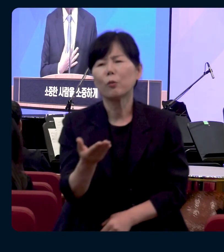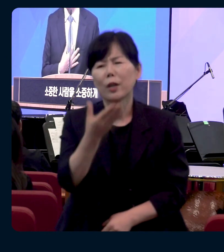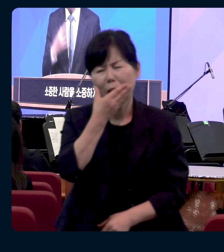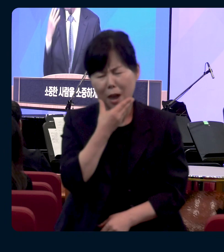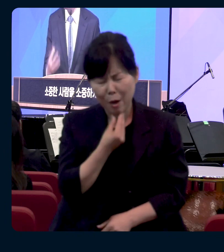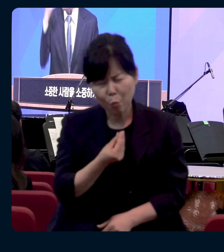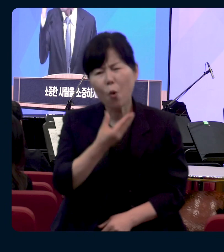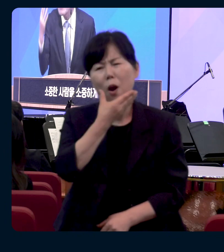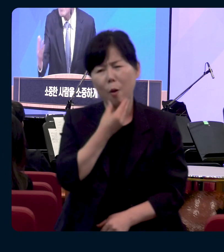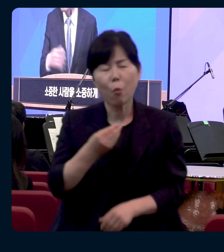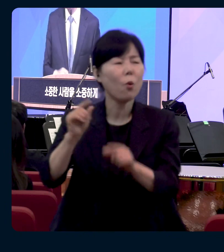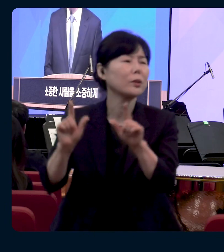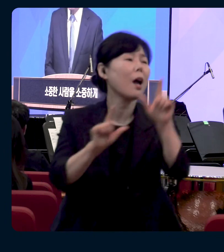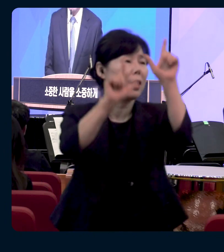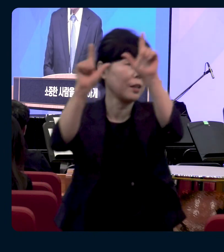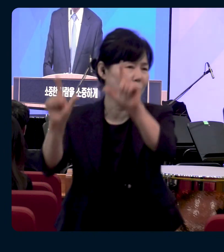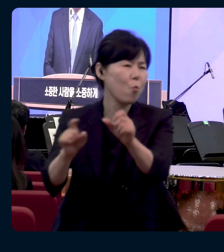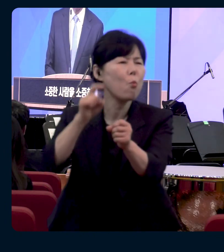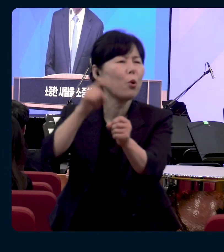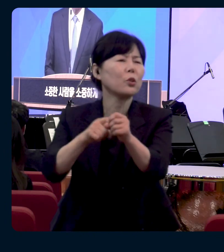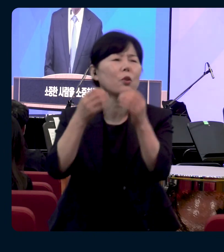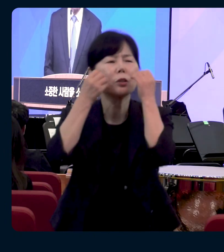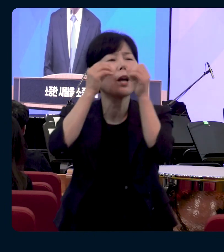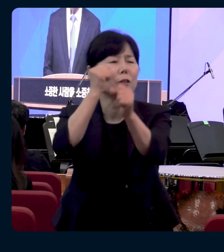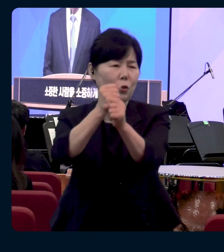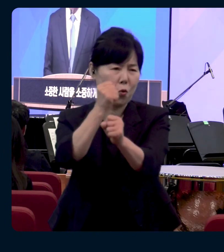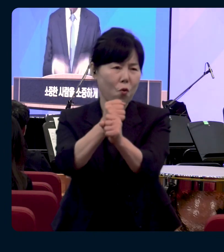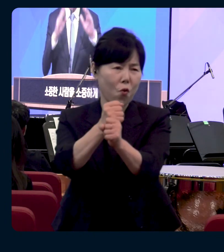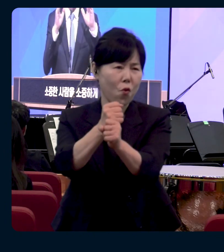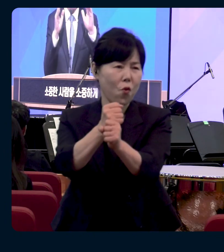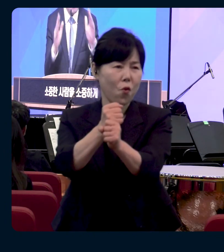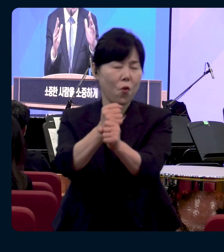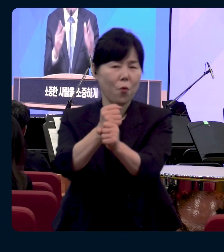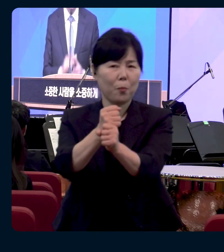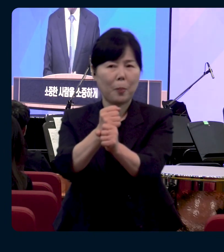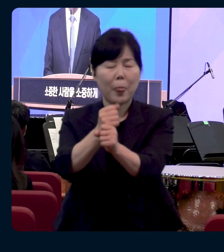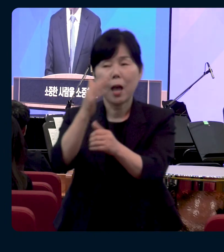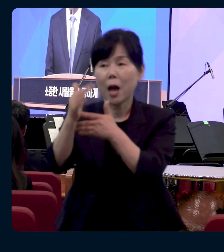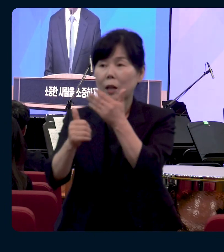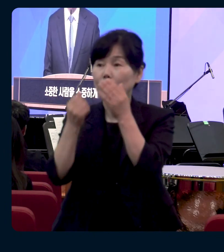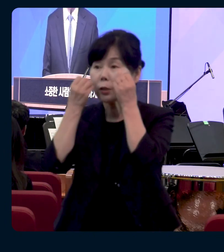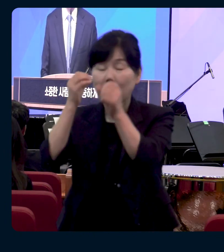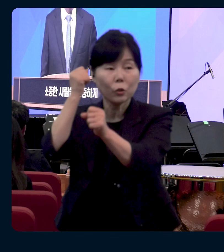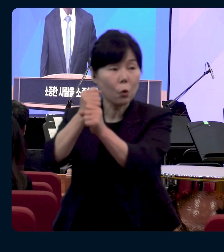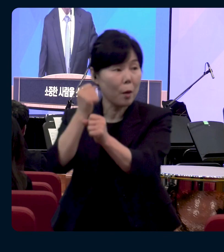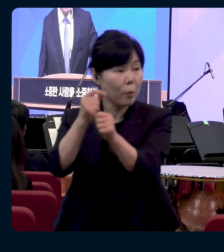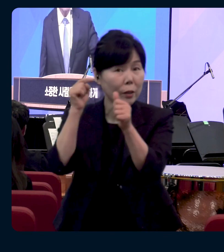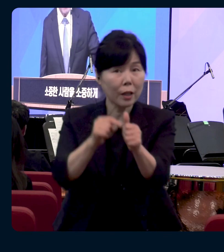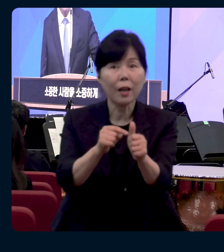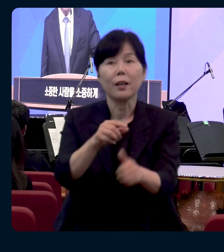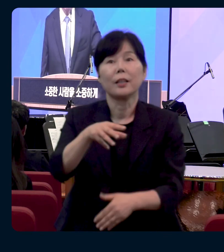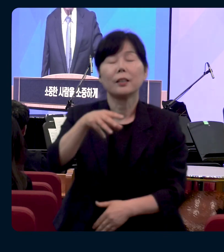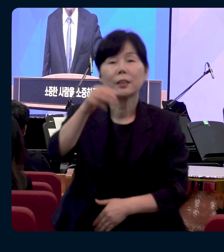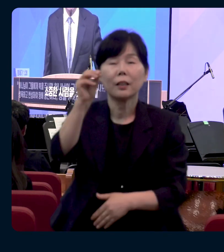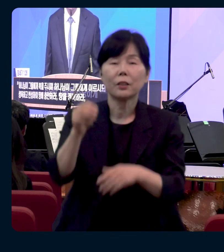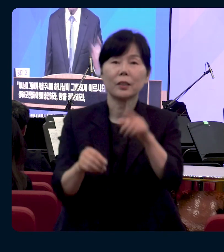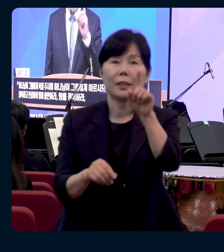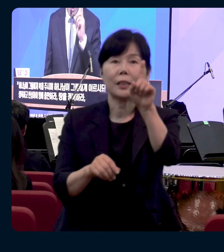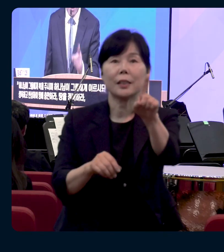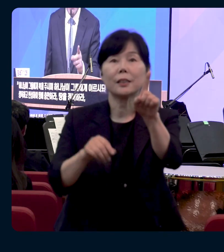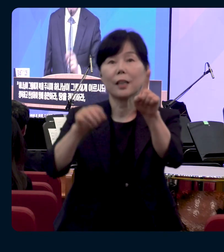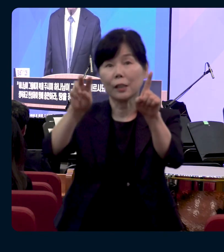하려고, 행복하게 살라고 그렇게 지으신 거예요. 그래서 하나님의 창조 명령인 창세기 1장 28절을